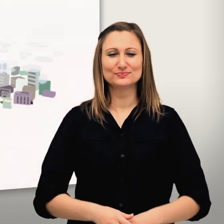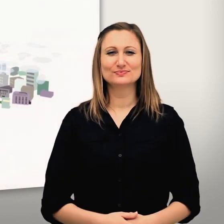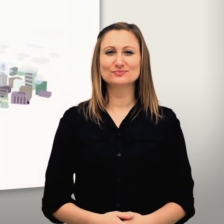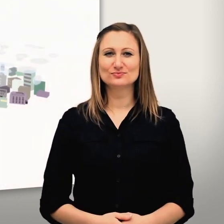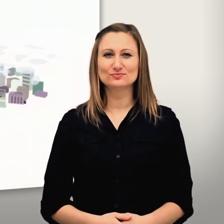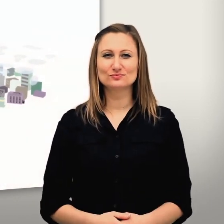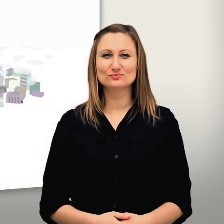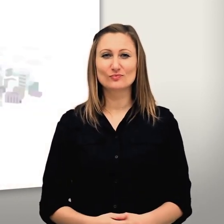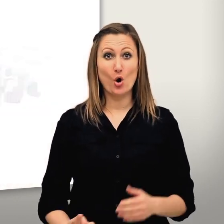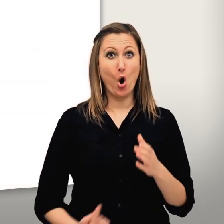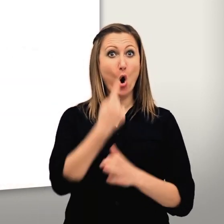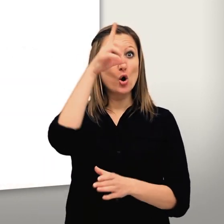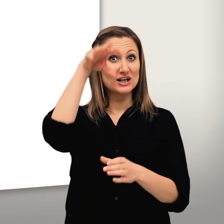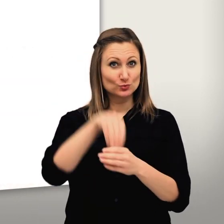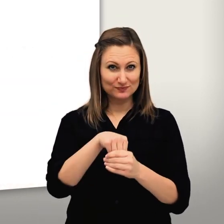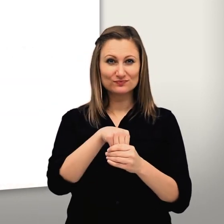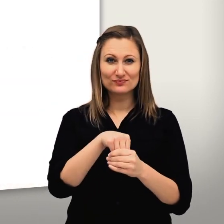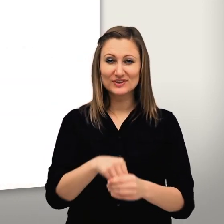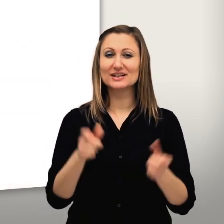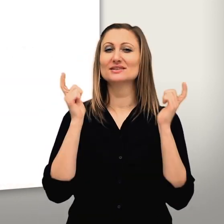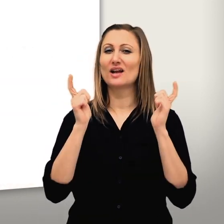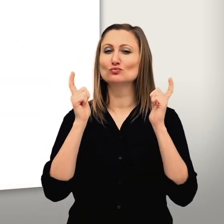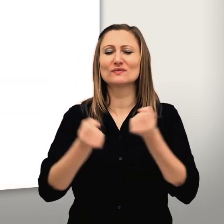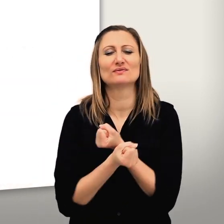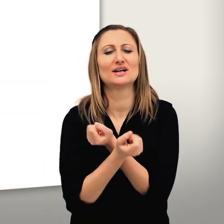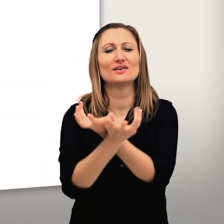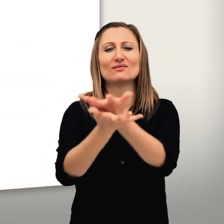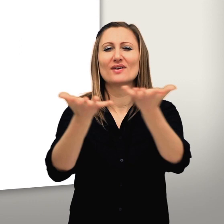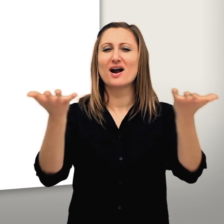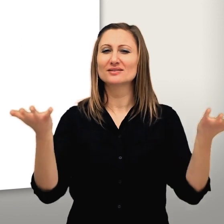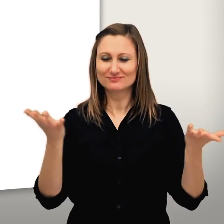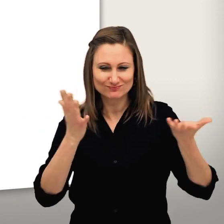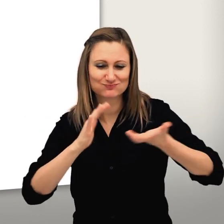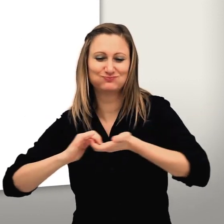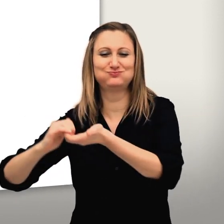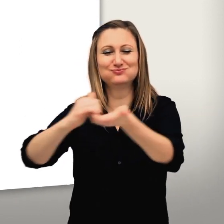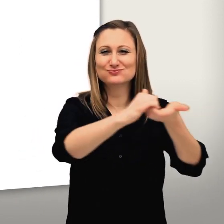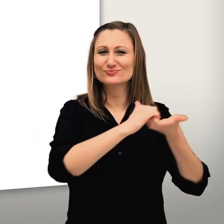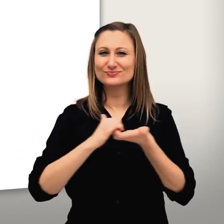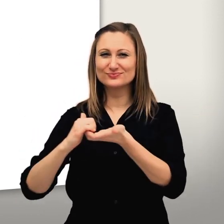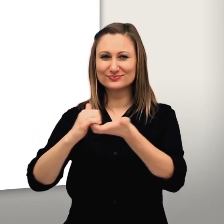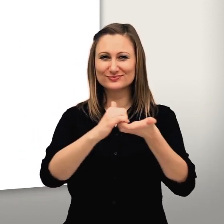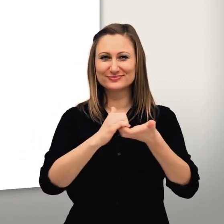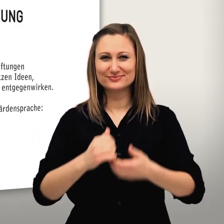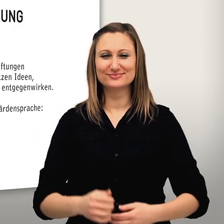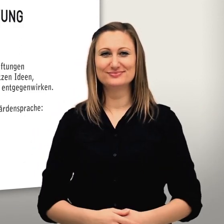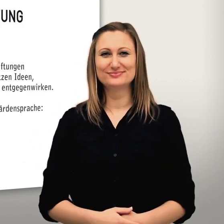Hoch inklusiv. Zusammenhalt einer vielfältigen Gesellschaft.